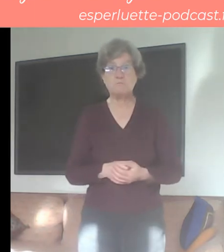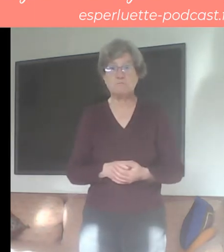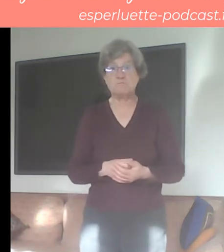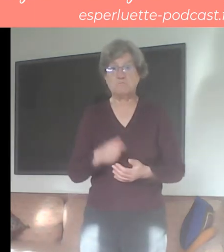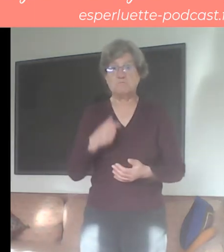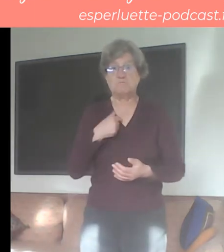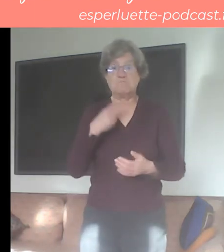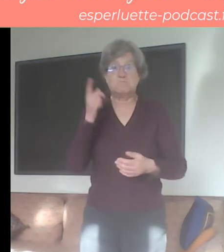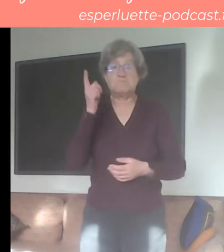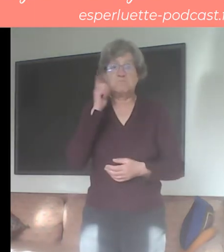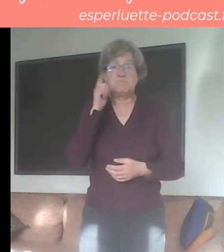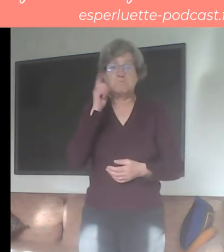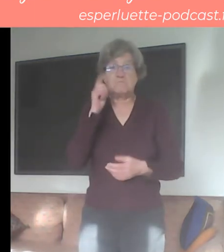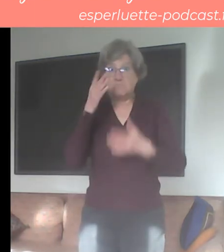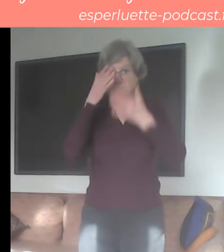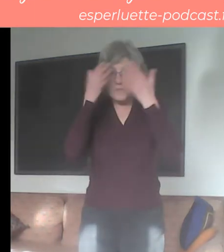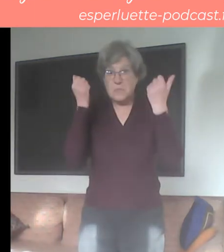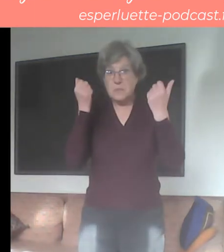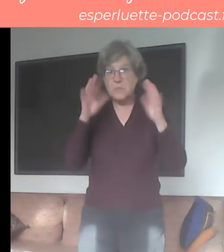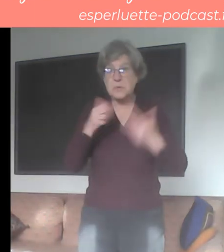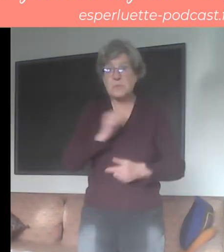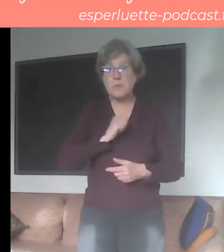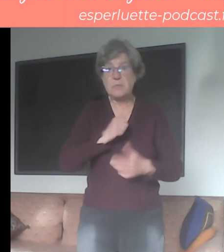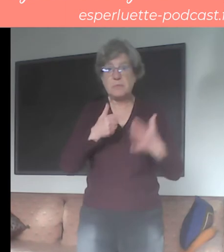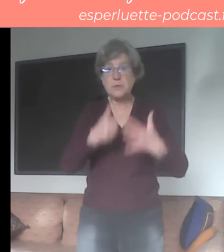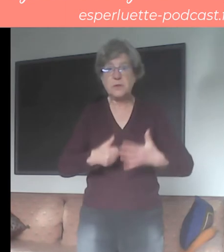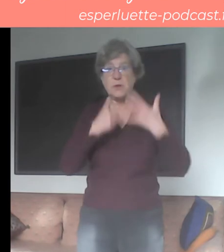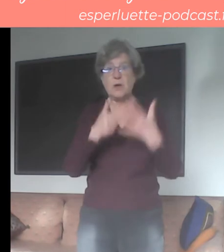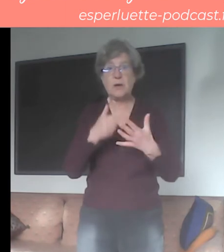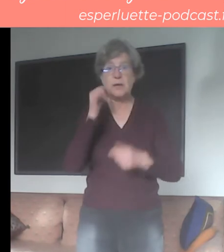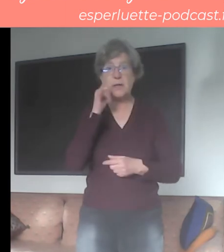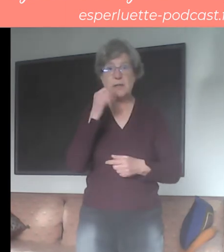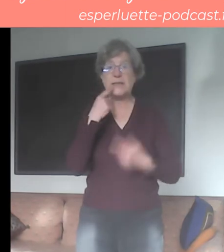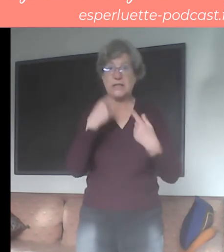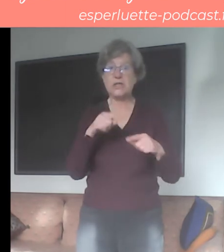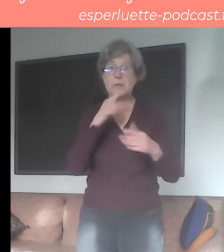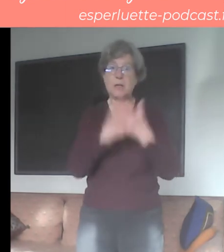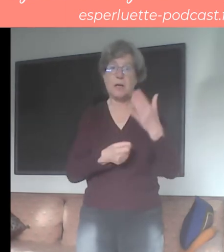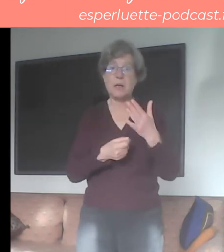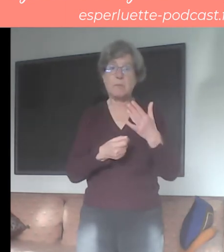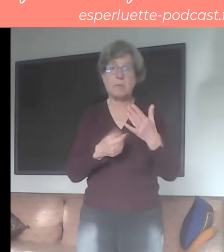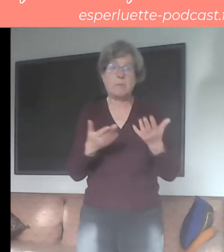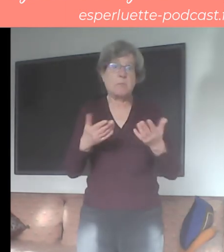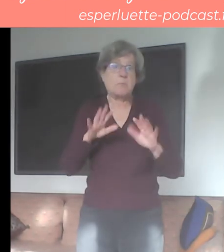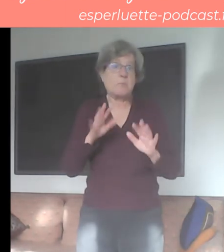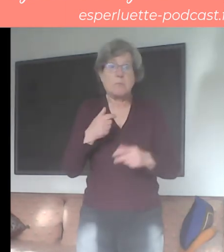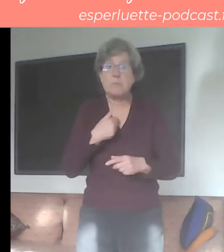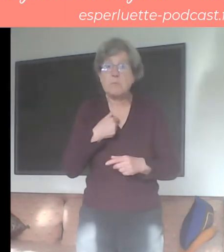celles d'après, ont été dans les sourds, surtout qui ont été dans des établissements pour sourds, dans des instituts, ont été